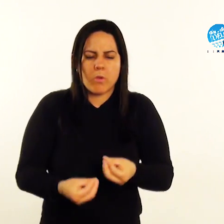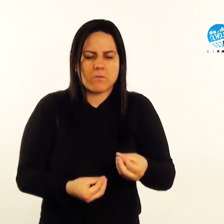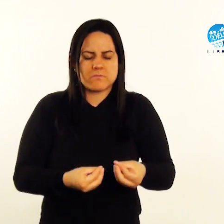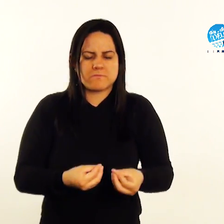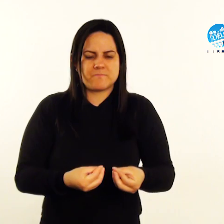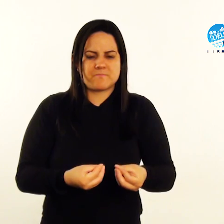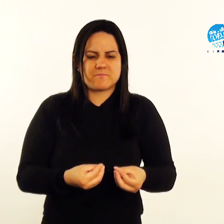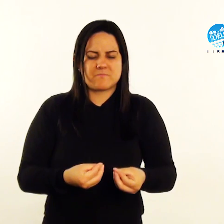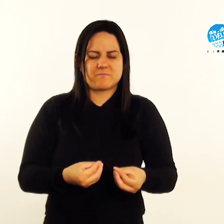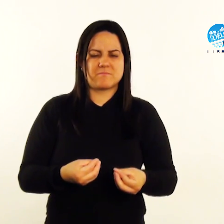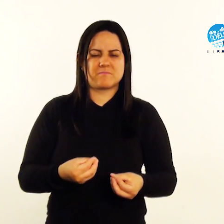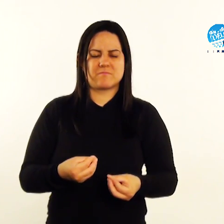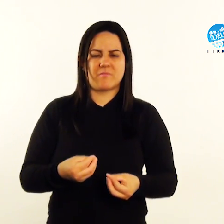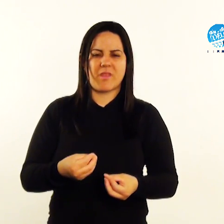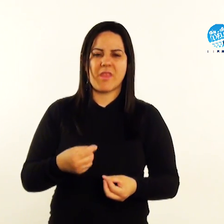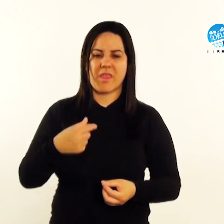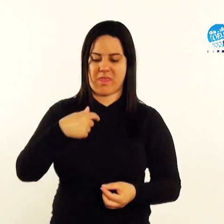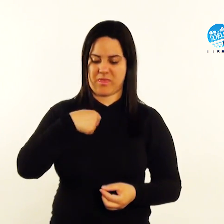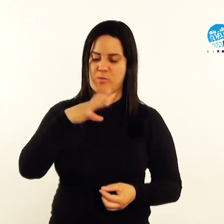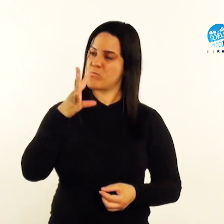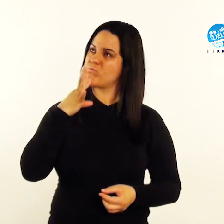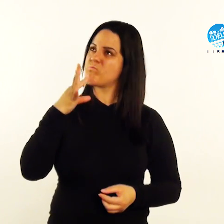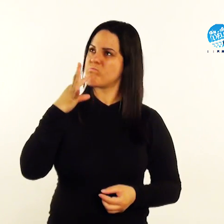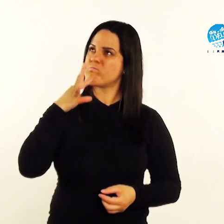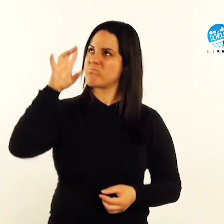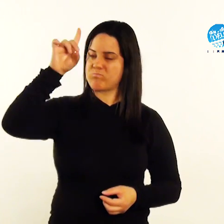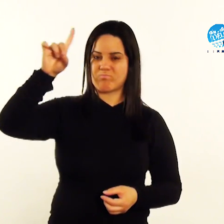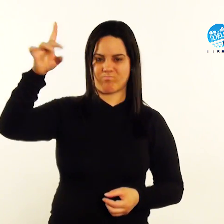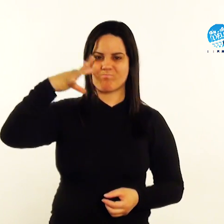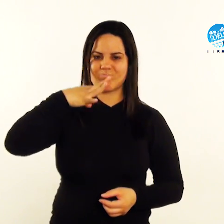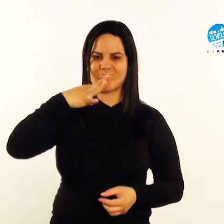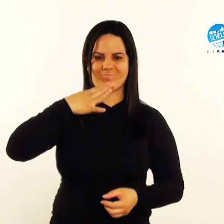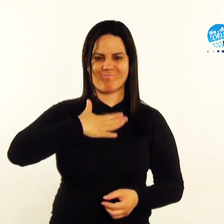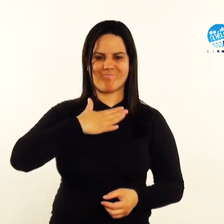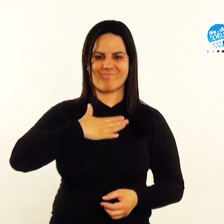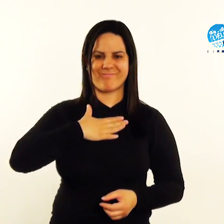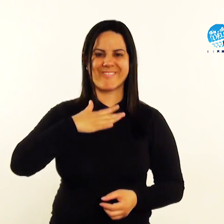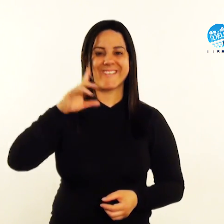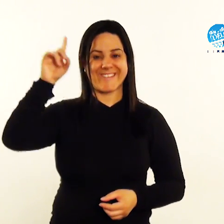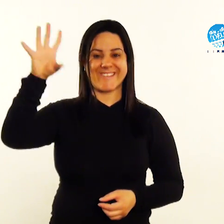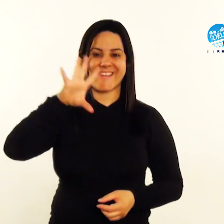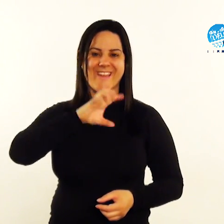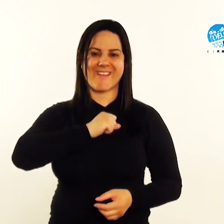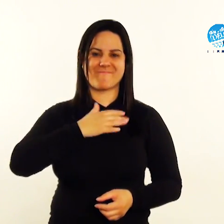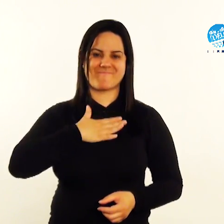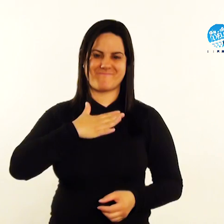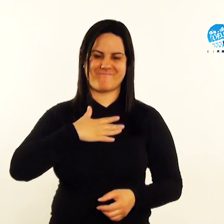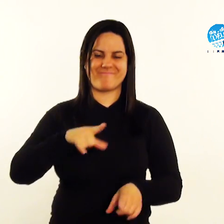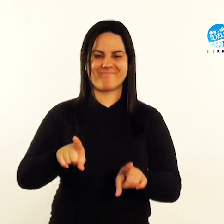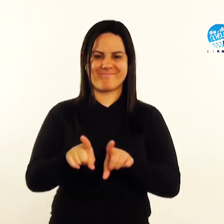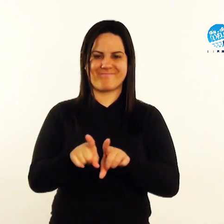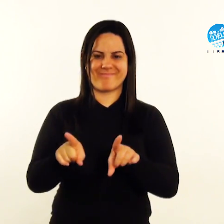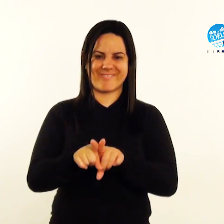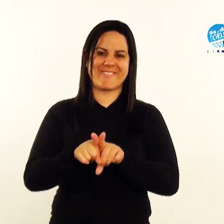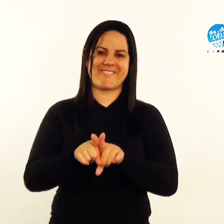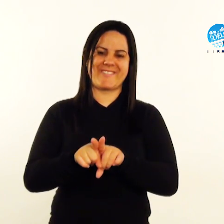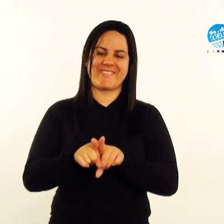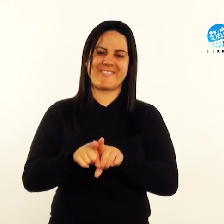que somos conhecidos dEle e amados dEle. E é por isso que Jesus